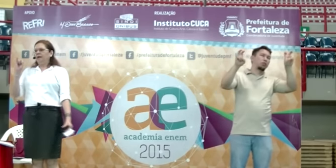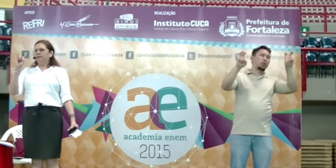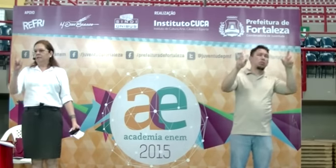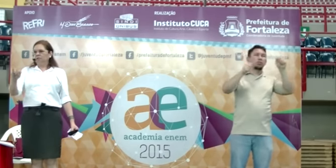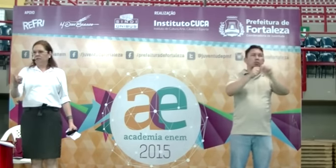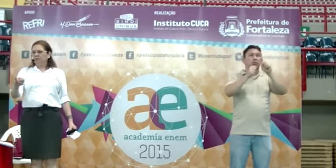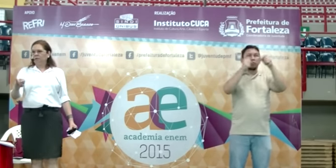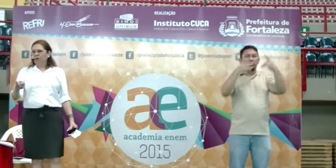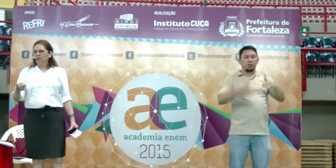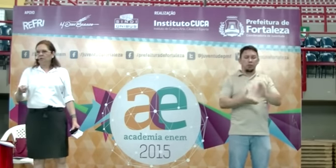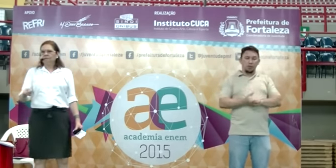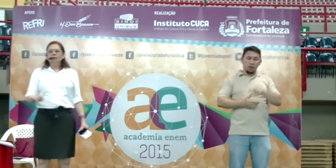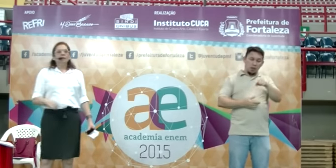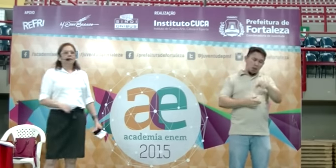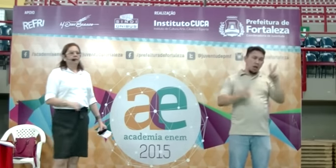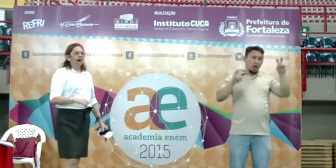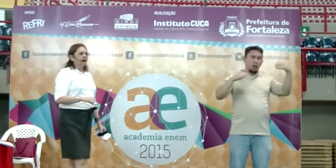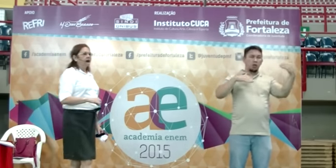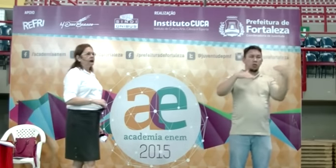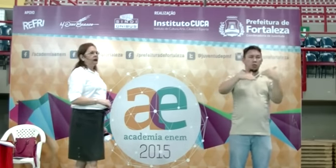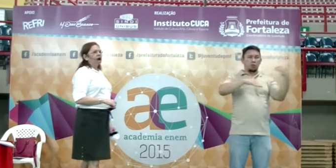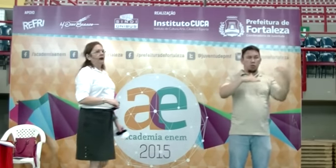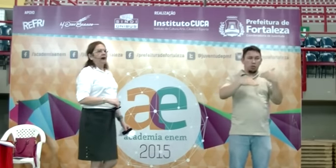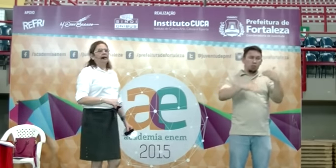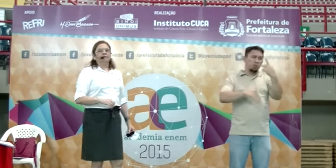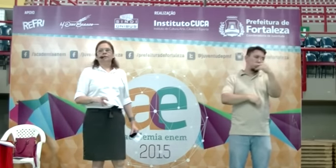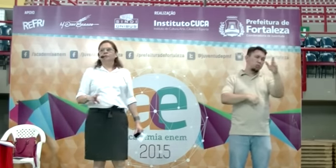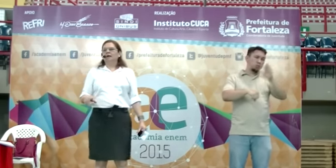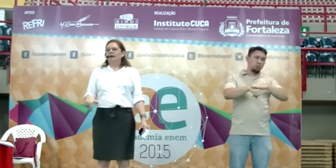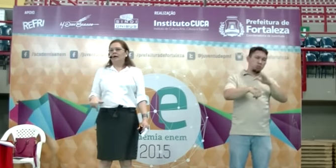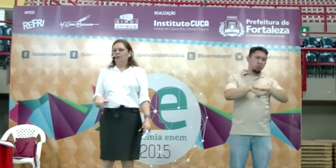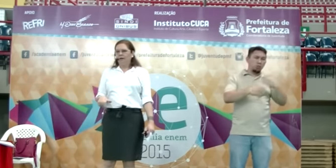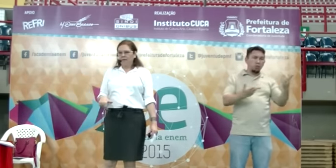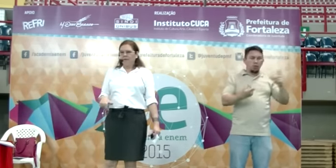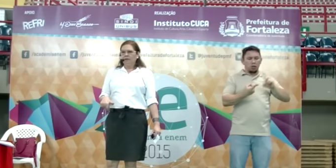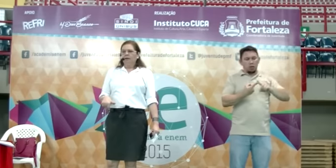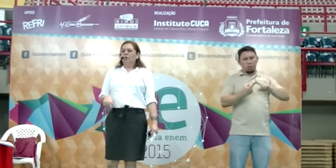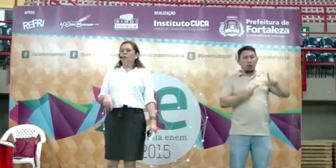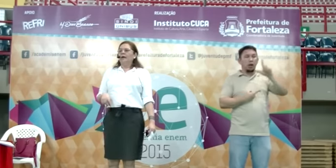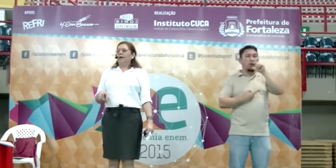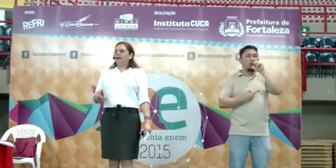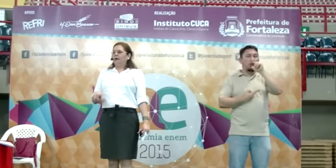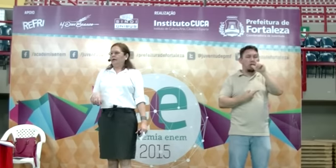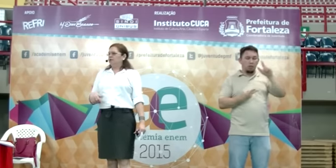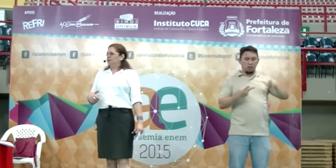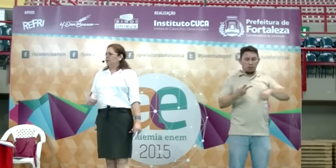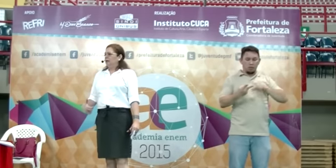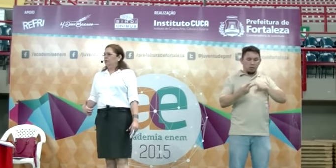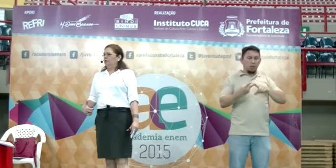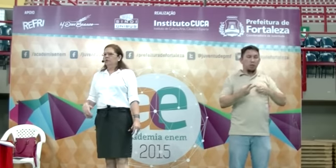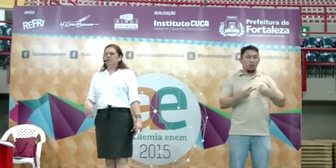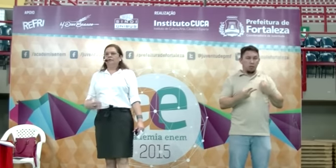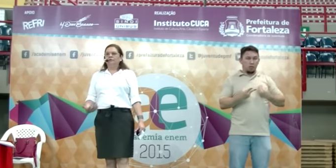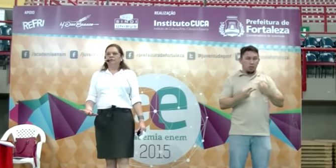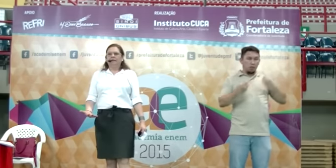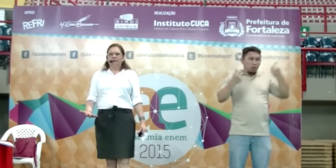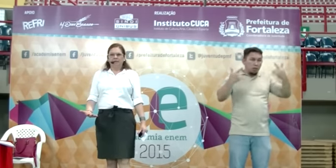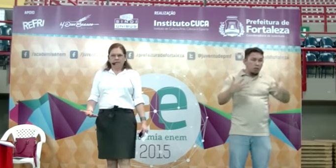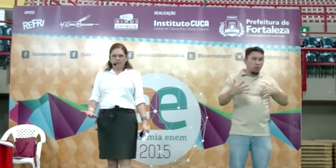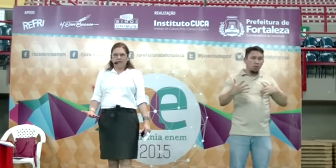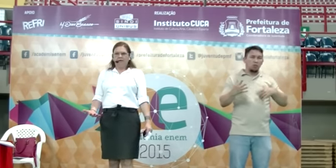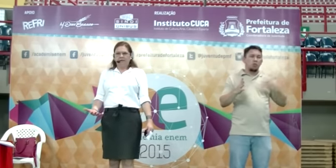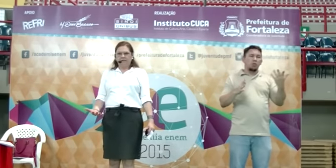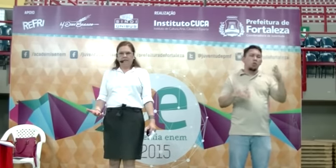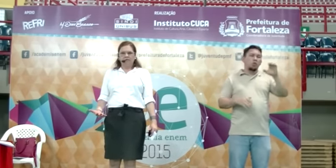trabalhar? Esse do transporte. Eu queria que vocês trabalhassem o da água, O ECA, que a gente trabalhou, Estatuto